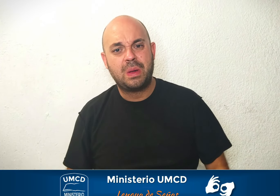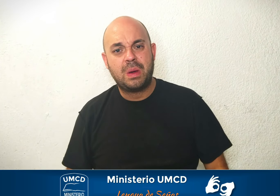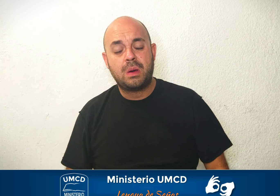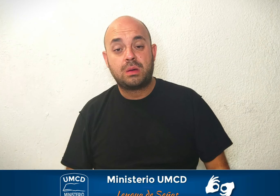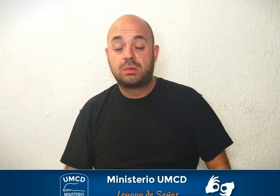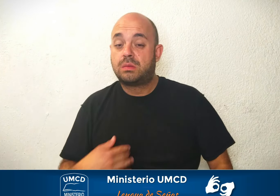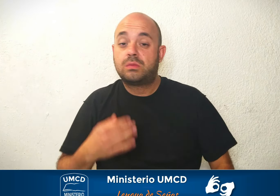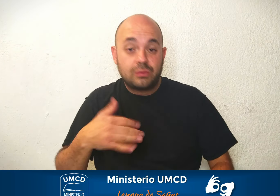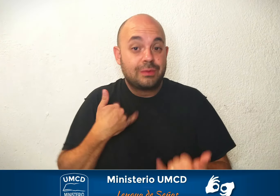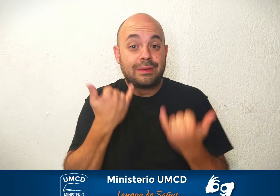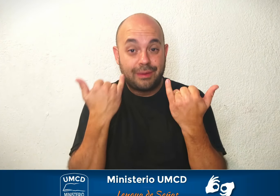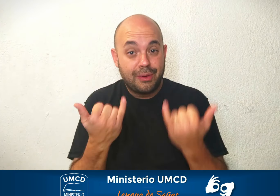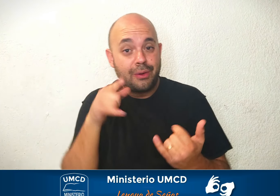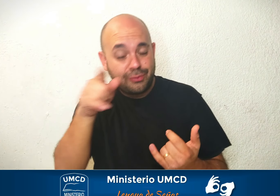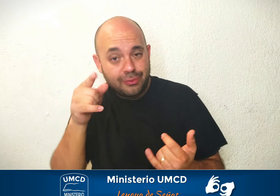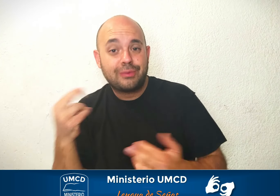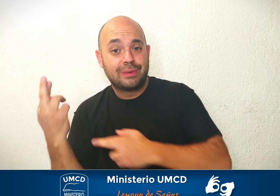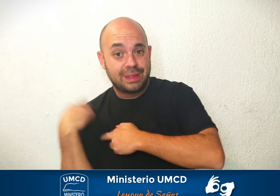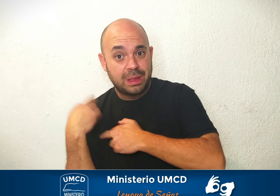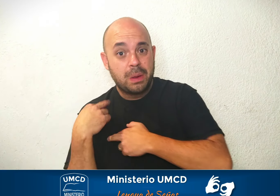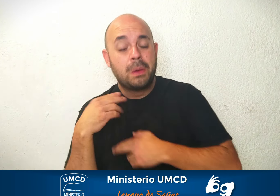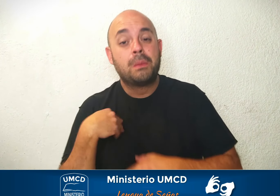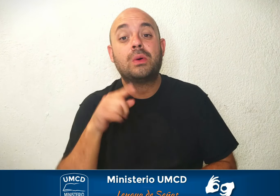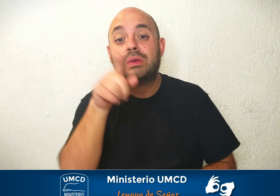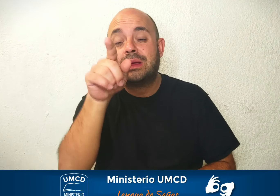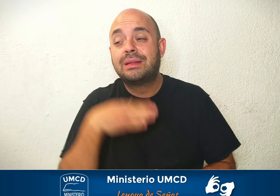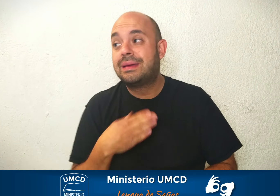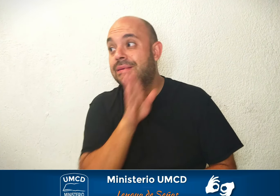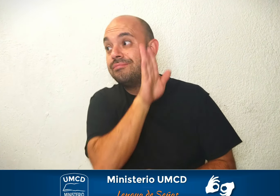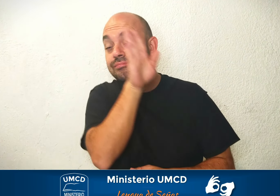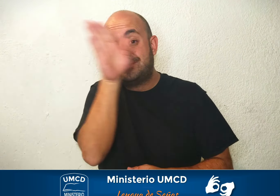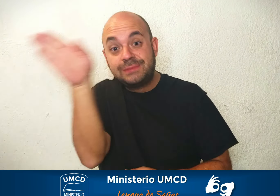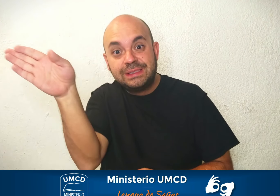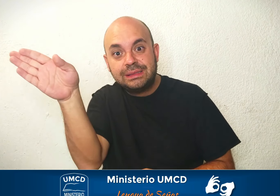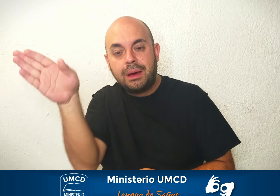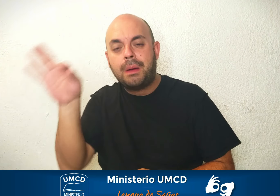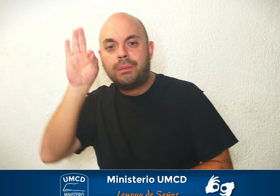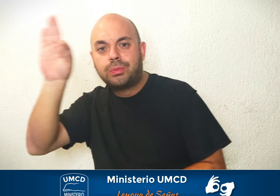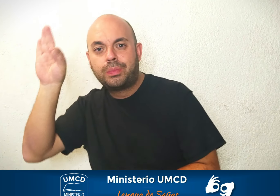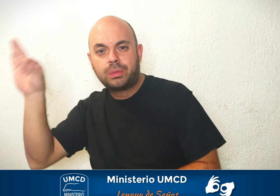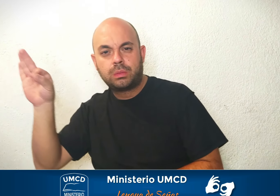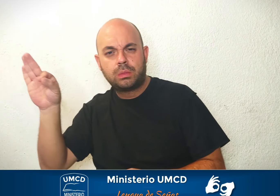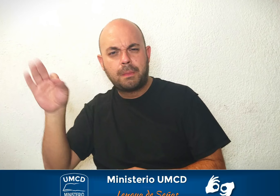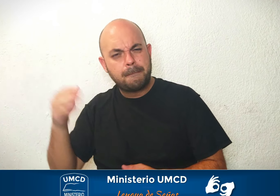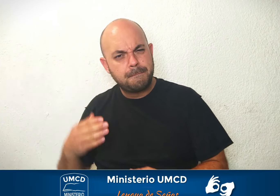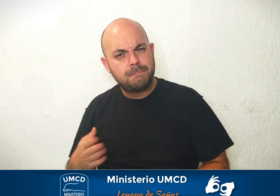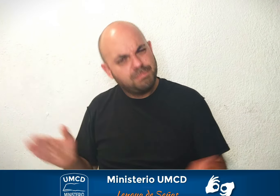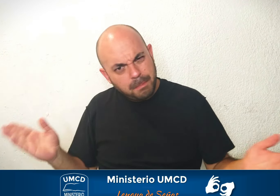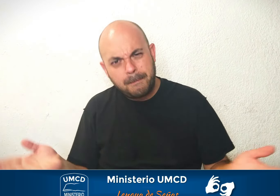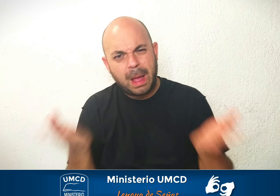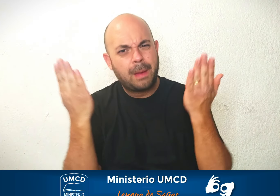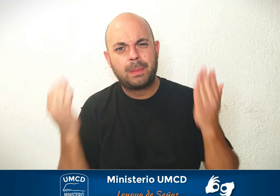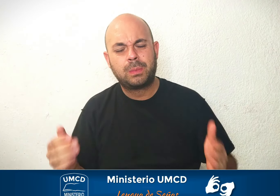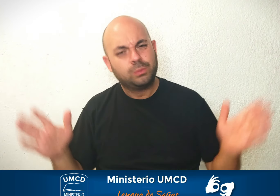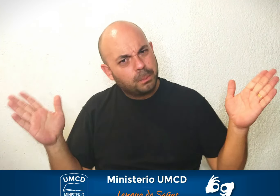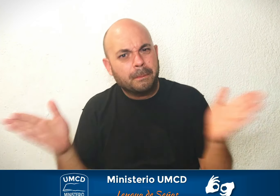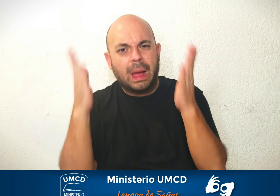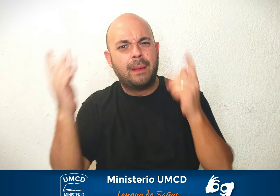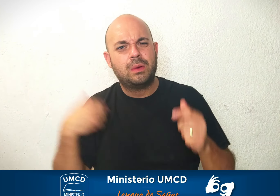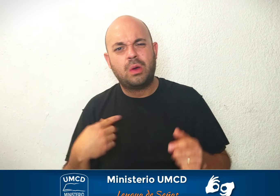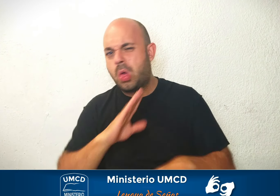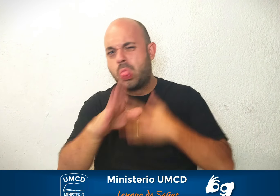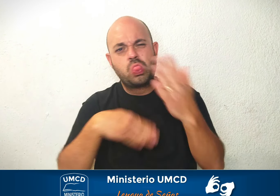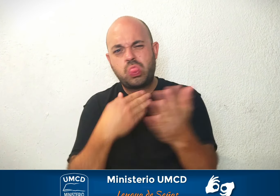obras, para que nadie se gloríe, nos dice en Efesios. Así es que yo le animo a que reciba a